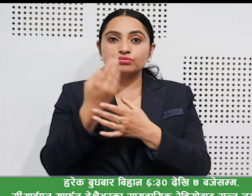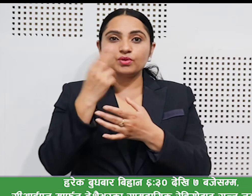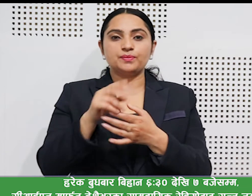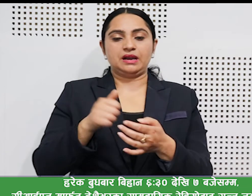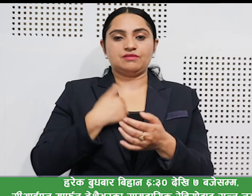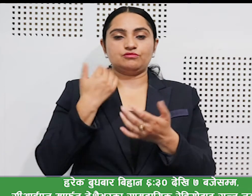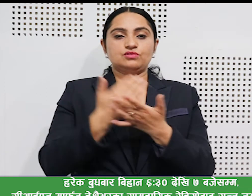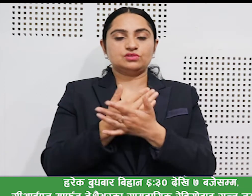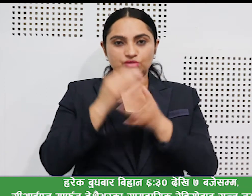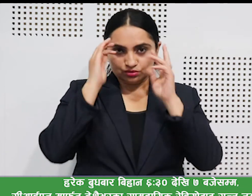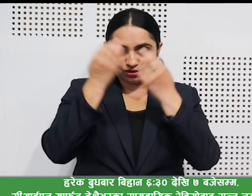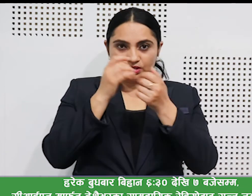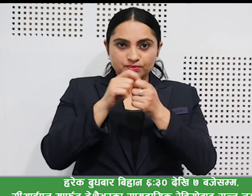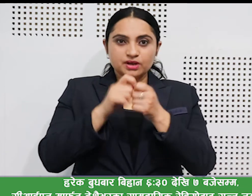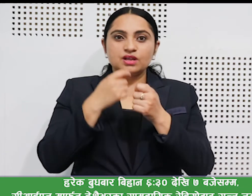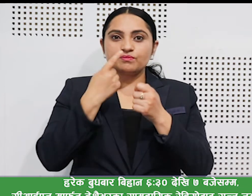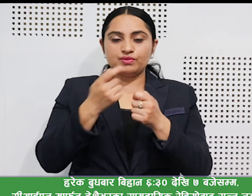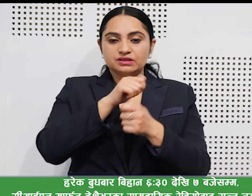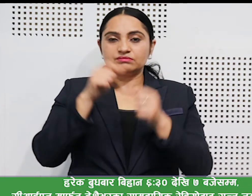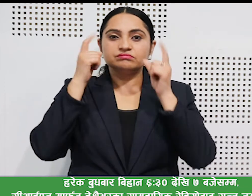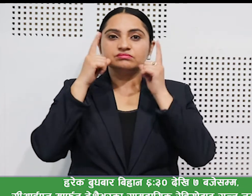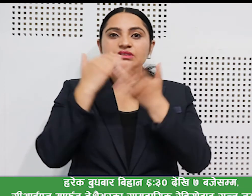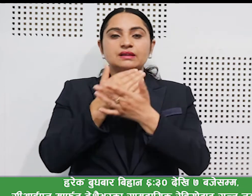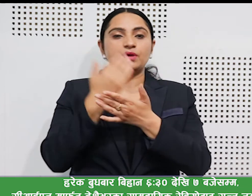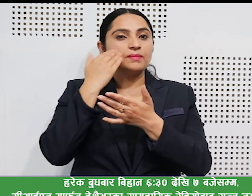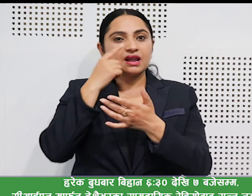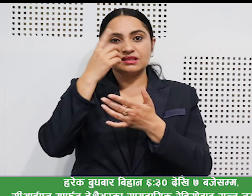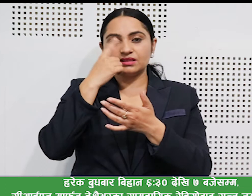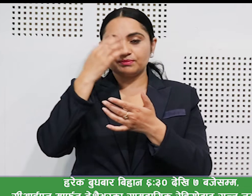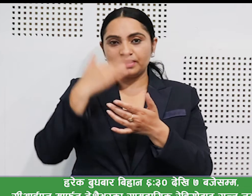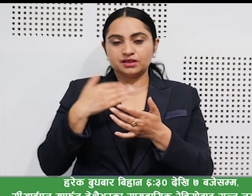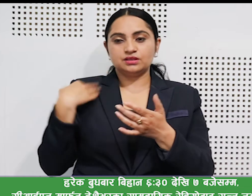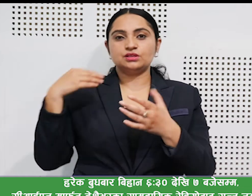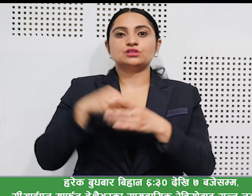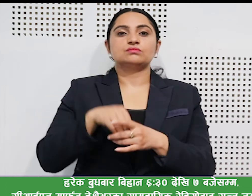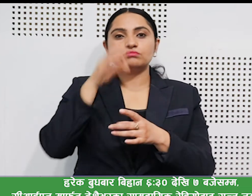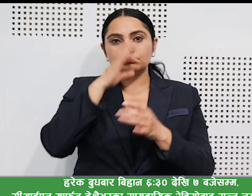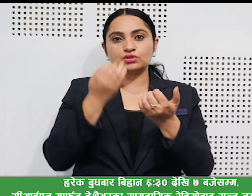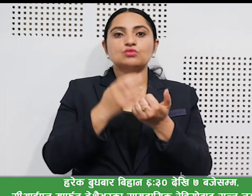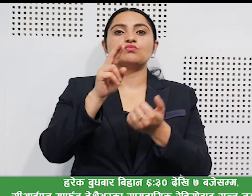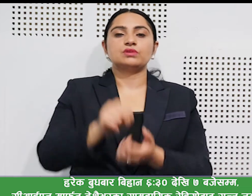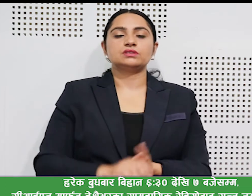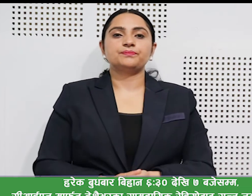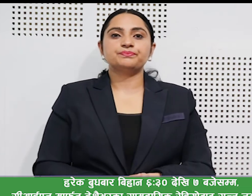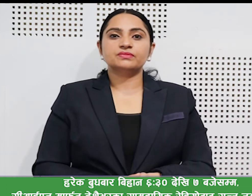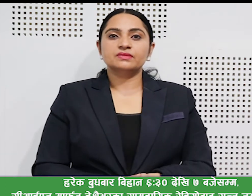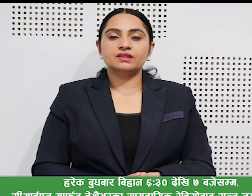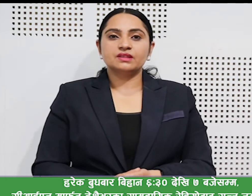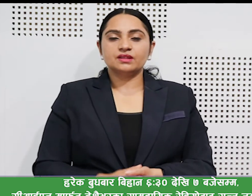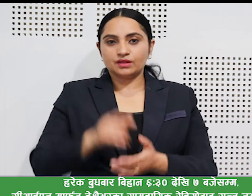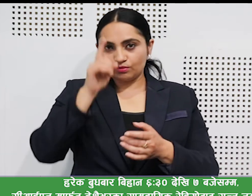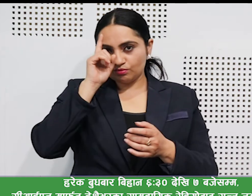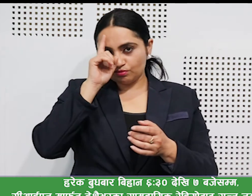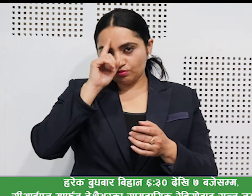सुरक्षित हुने भन्ने कुराको सचेतनामूलक कार्यक्रममा पनि महिला दिदीबहिनीहरूको सहभागितालाई चाहिँ हामीले सुनिश्चित गर्नुपर्छ होइन। त्यसो भयो भने भोलिको दिनमा चाहिँ